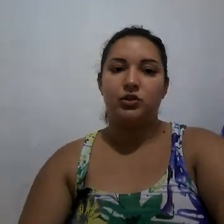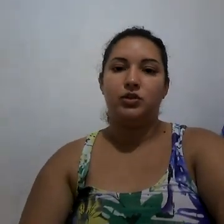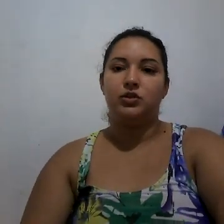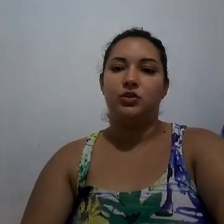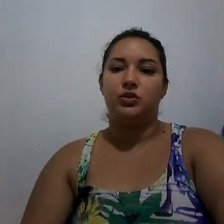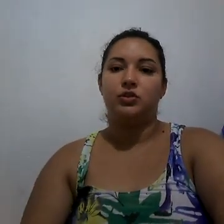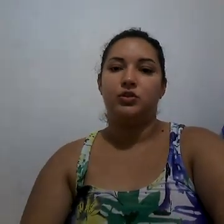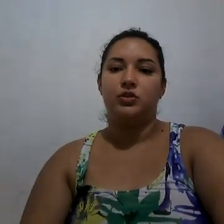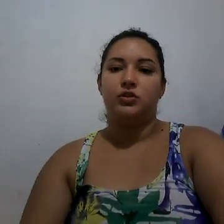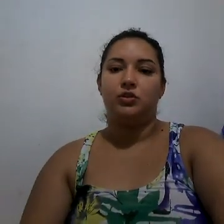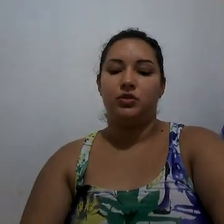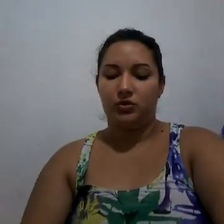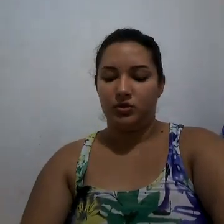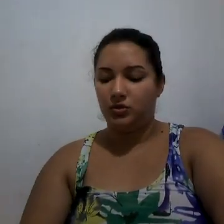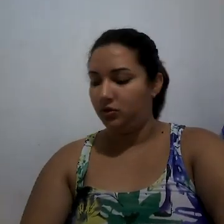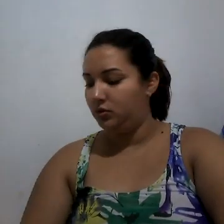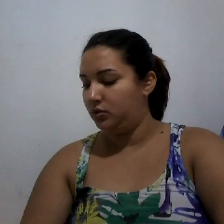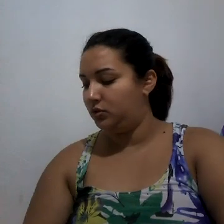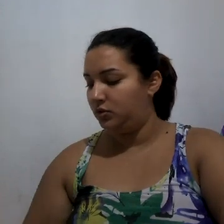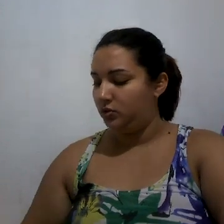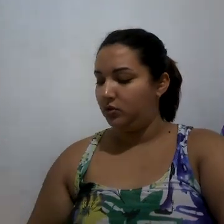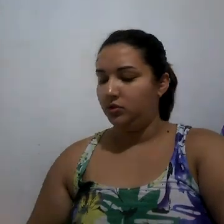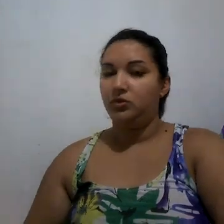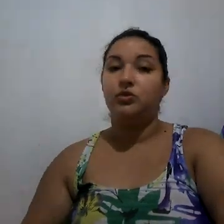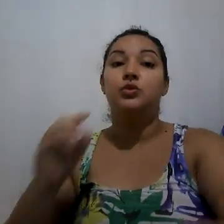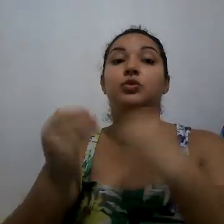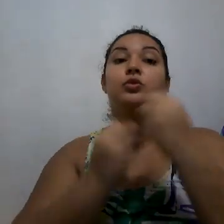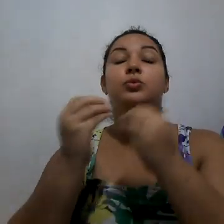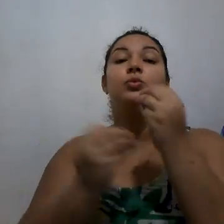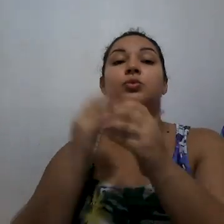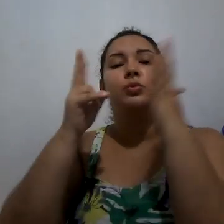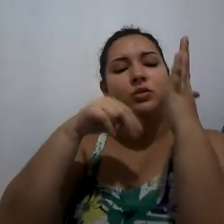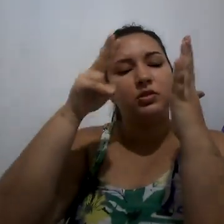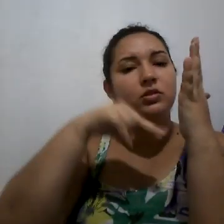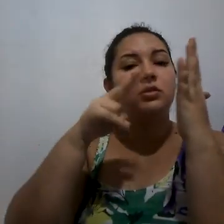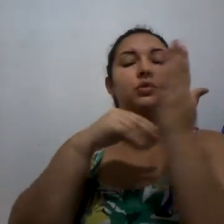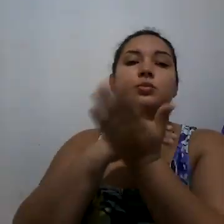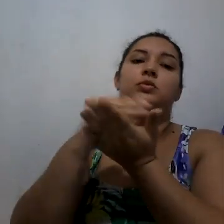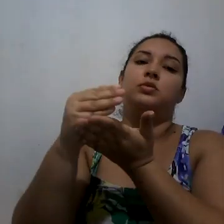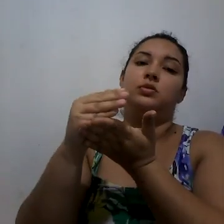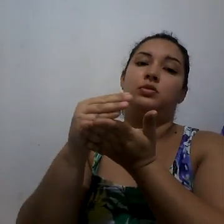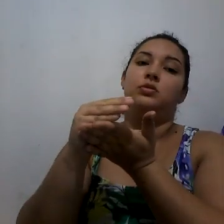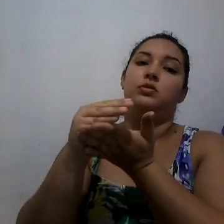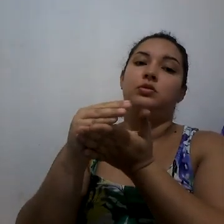sequência analítica de como iniciar uma análise. Então, uma análise bem feita, ela segue por essas etapas